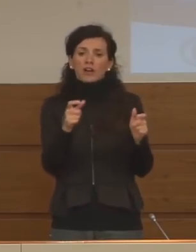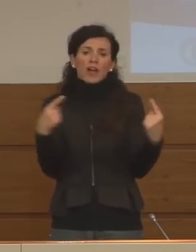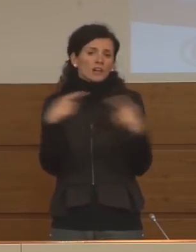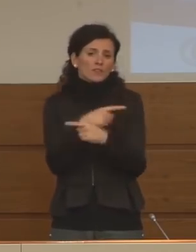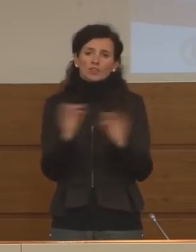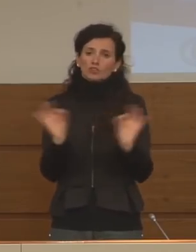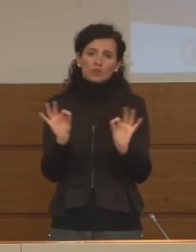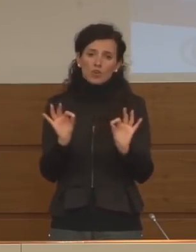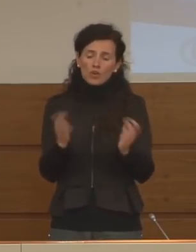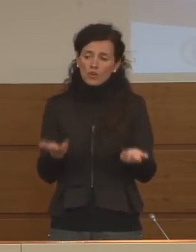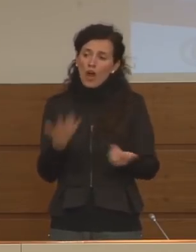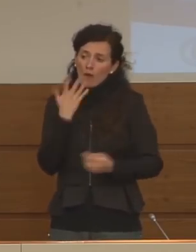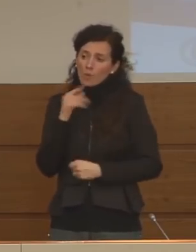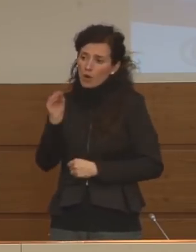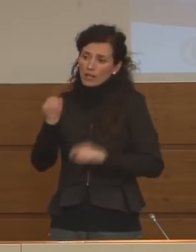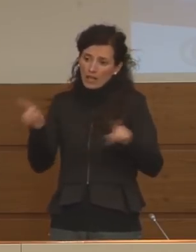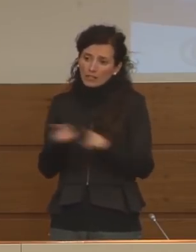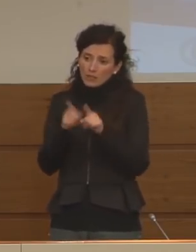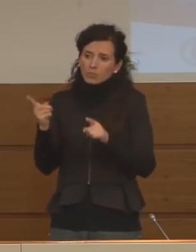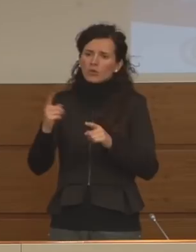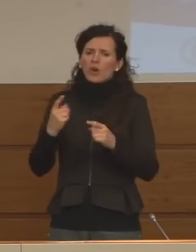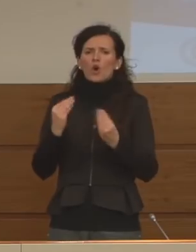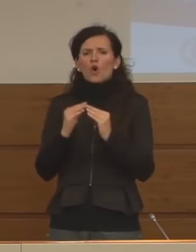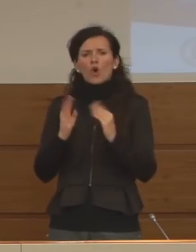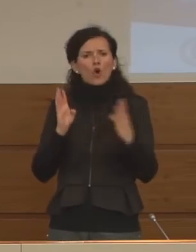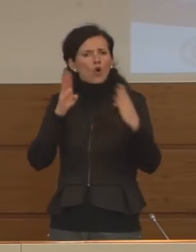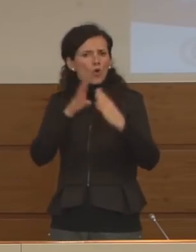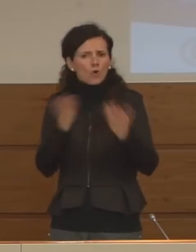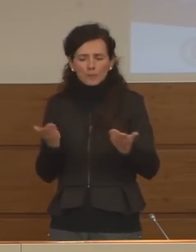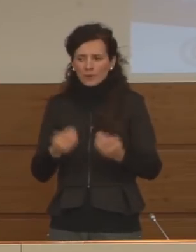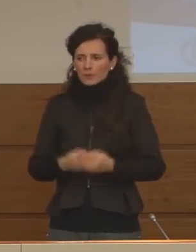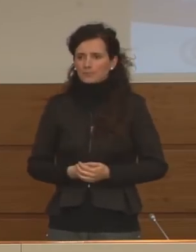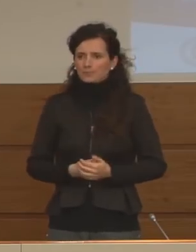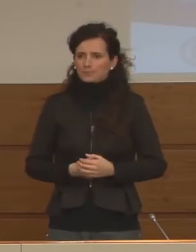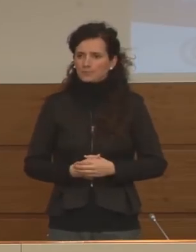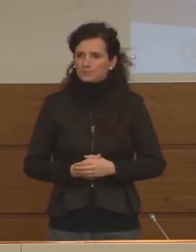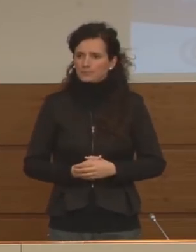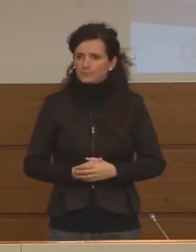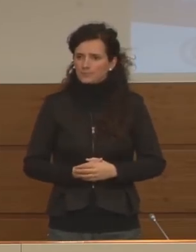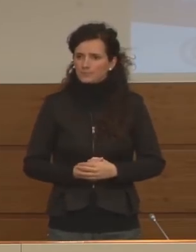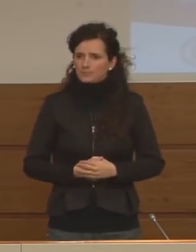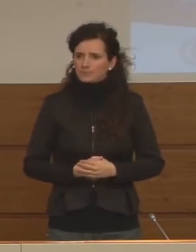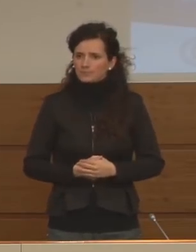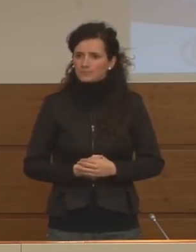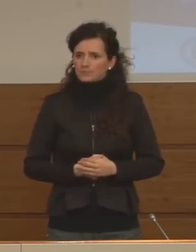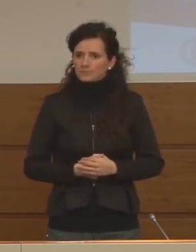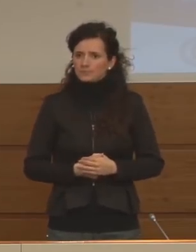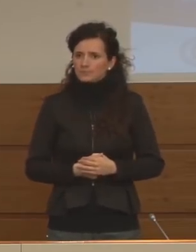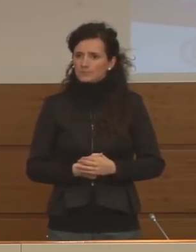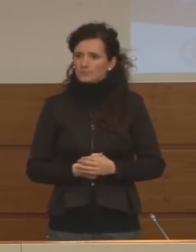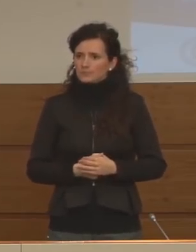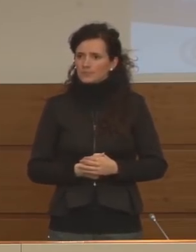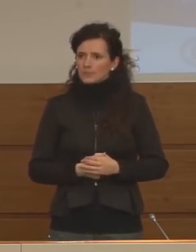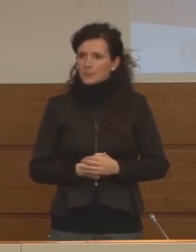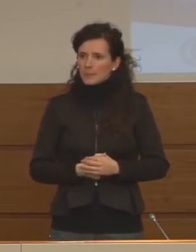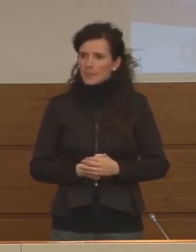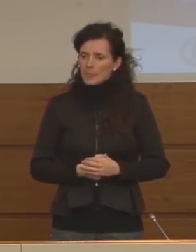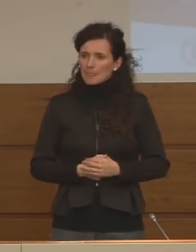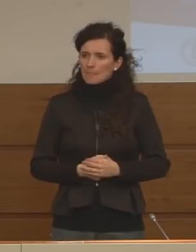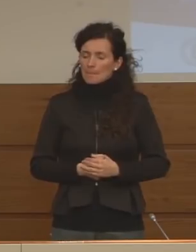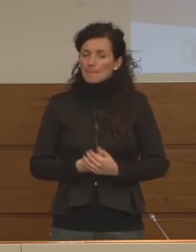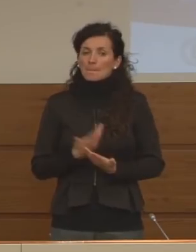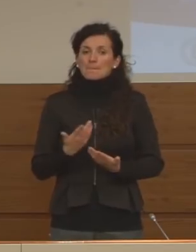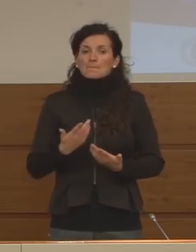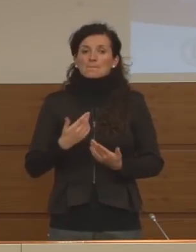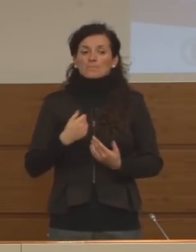fatto il nostro lavoro prevede la necessità